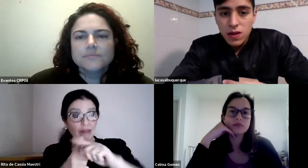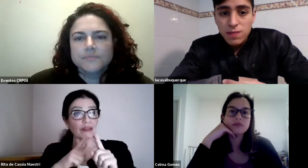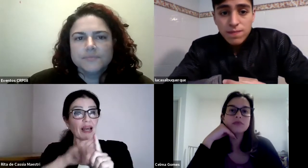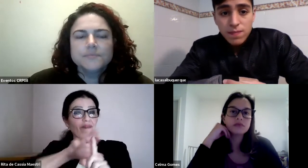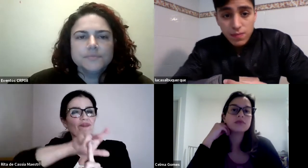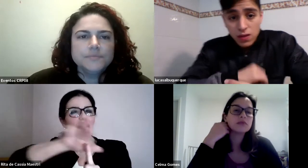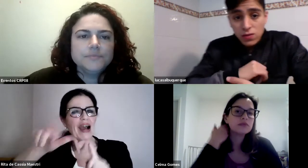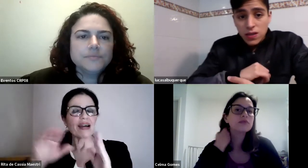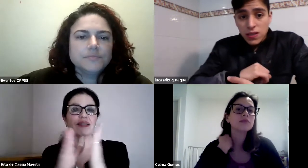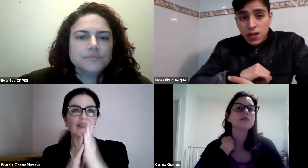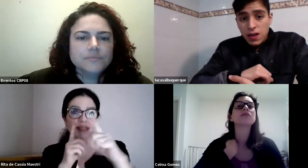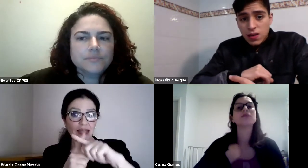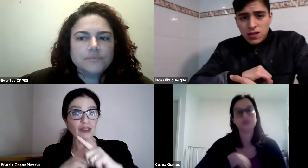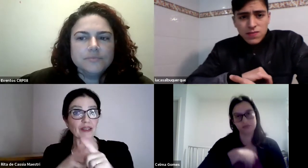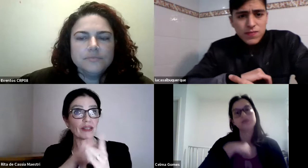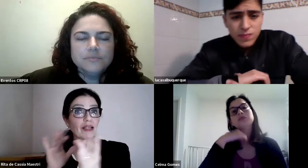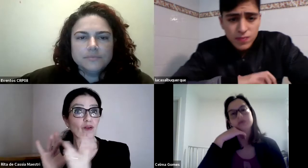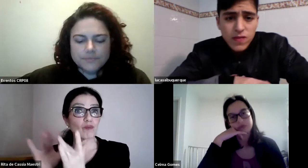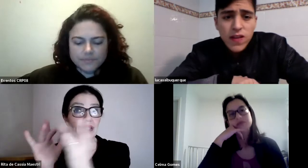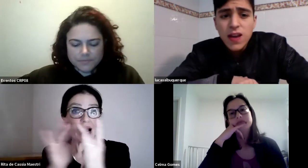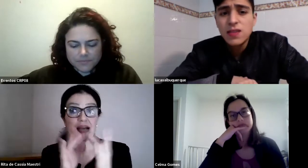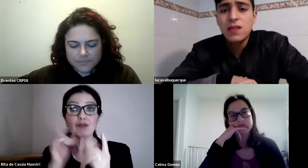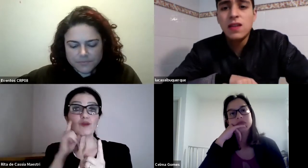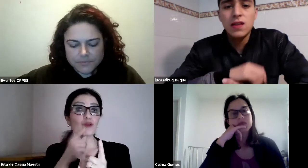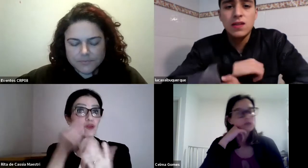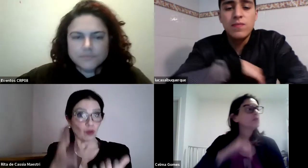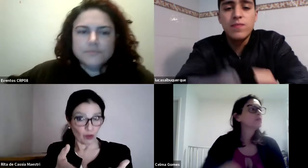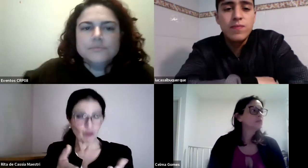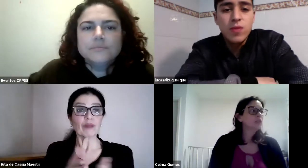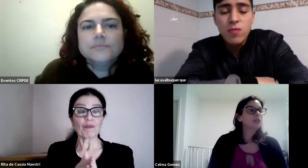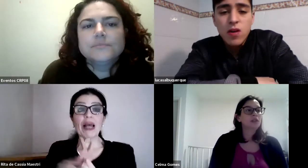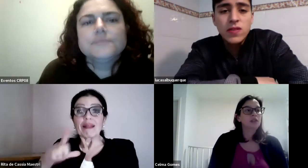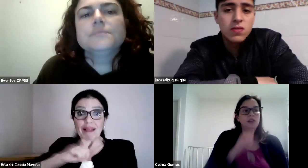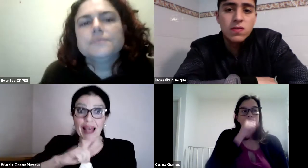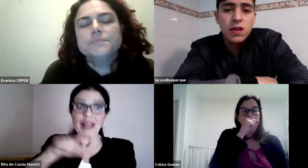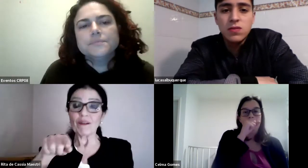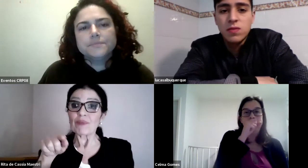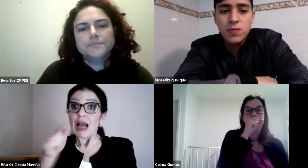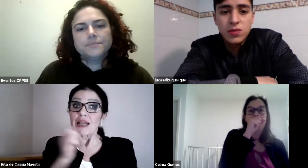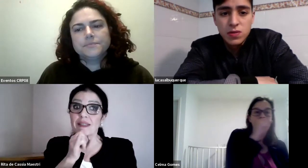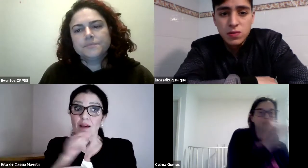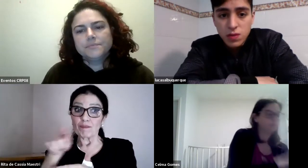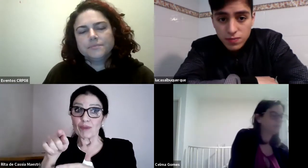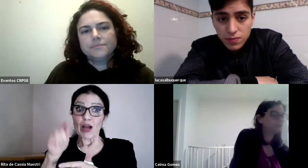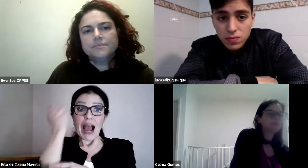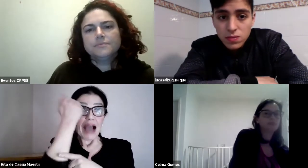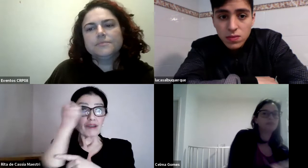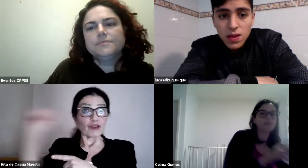conhecimento, né? Dentro das igrejas, várias igrejas que promovem esse contato com a pessoa